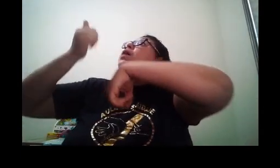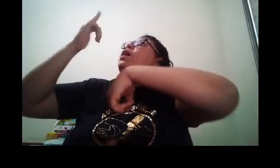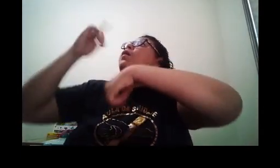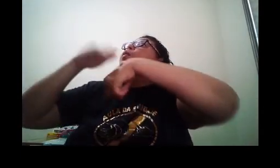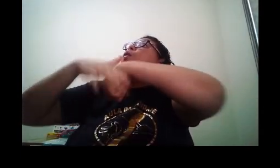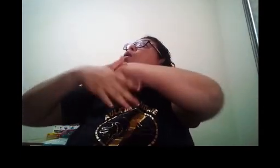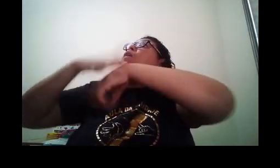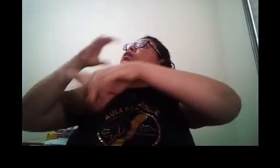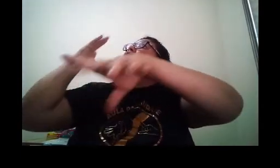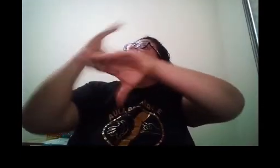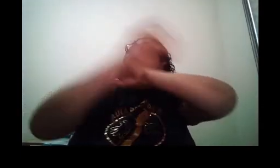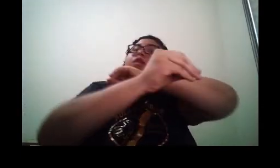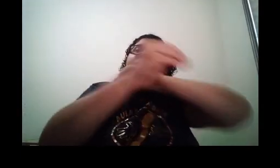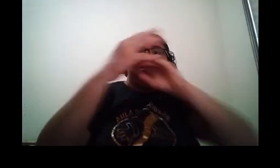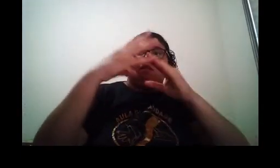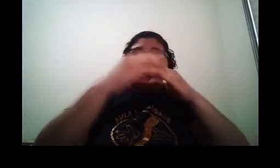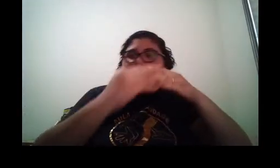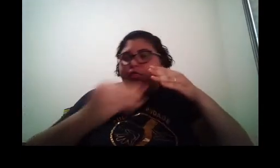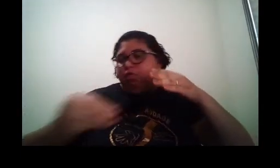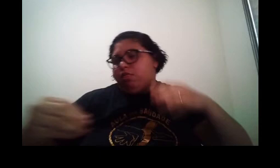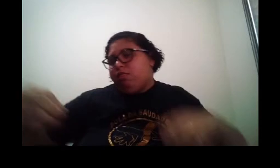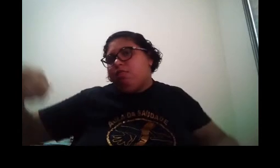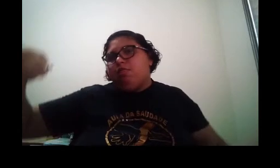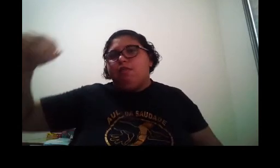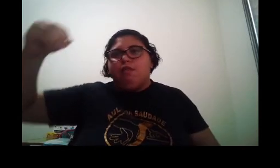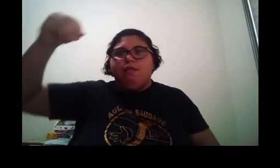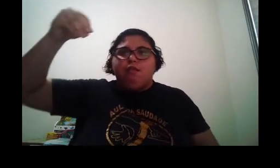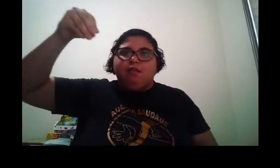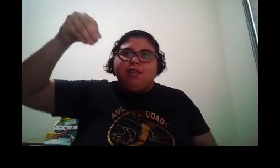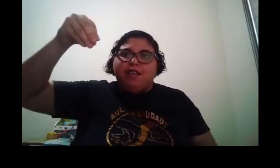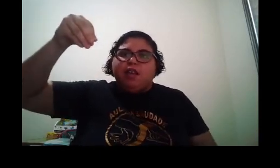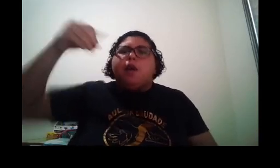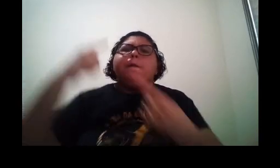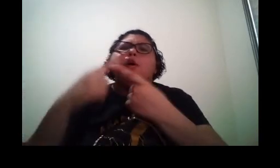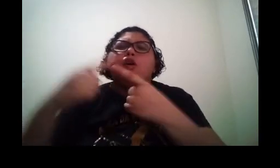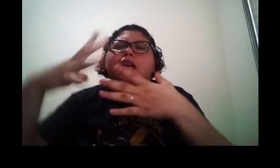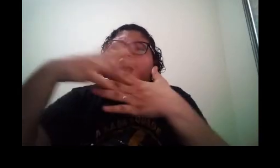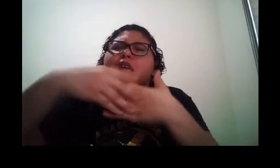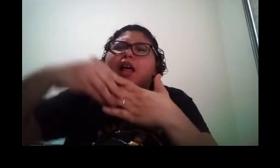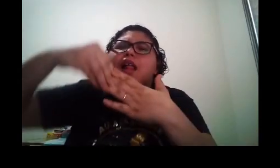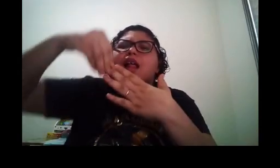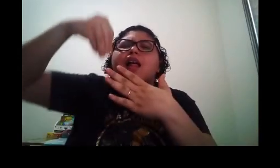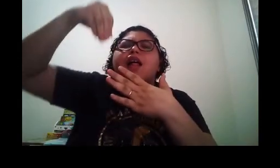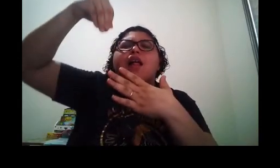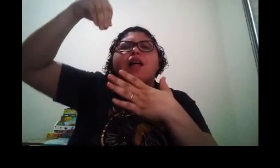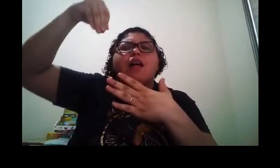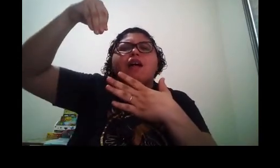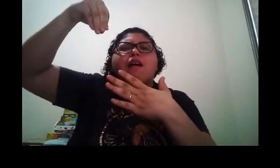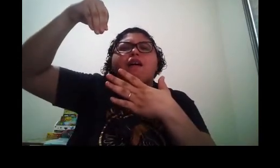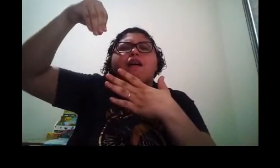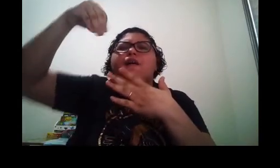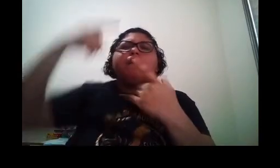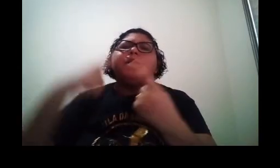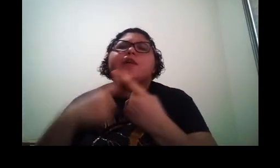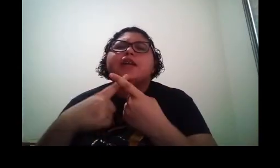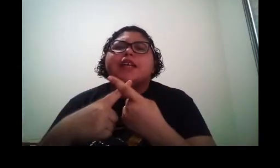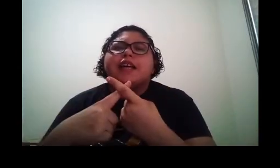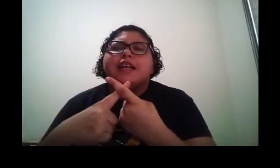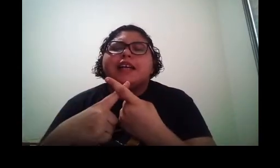a luva é deixada para trás. Por que a luva? Por quê? Vocês já pararam para pensar? Porque ela contextualiza com a